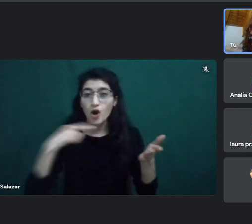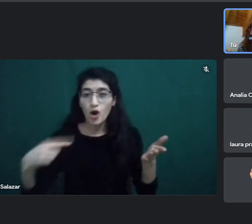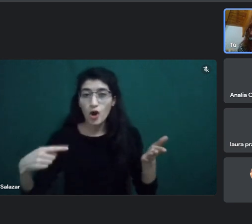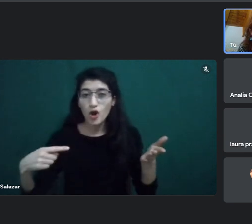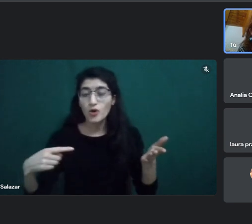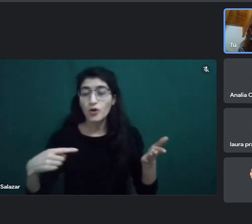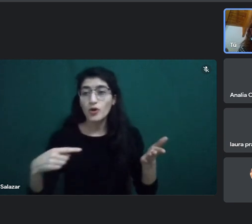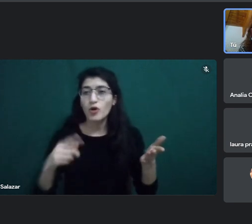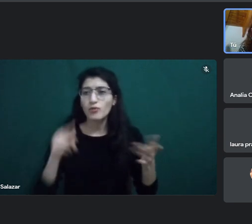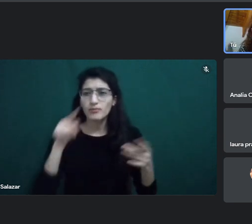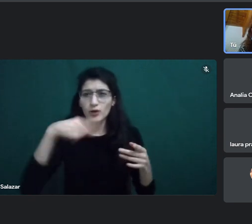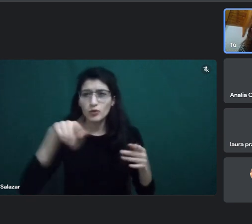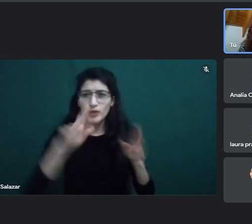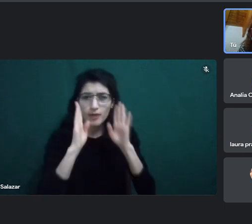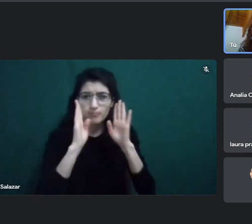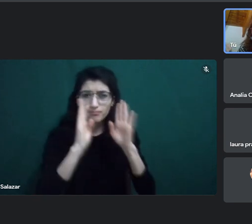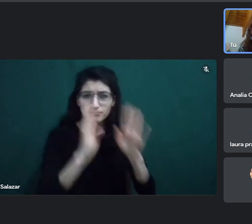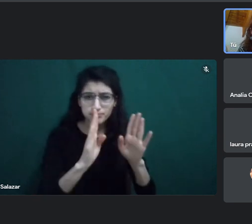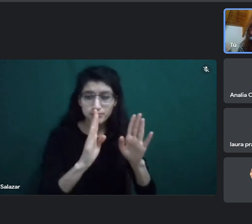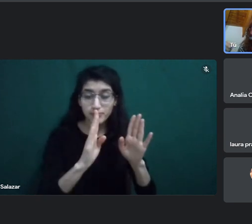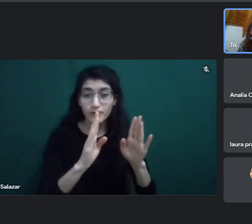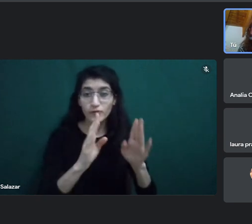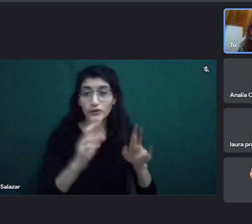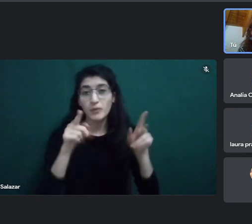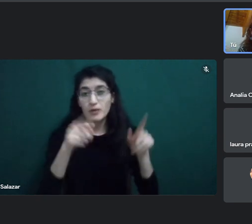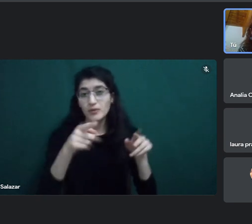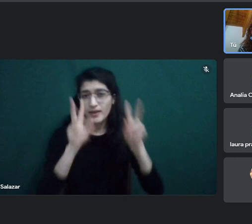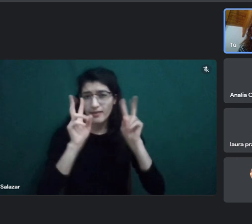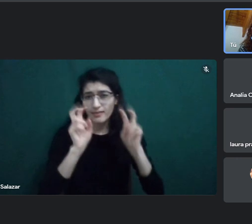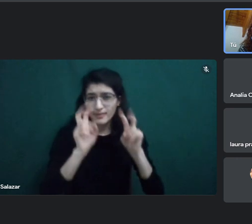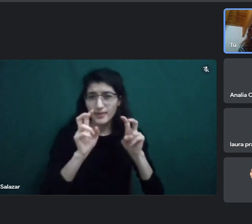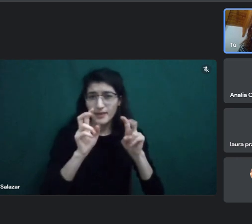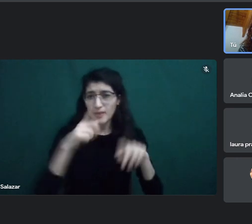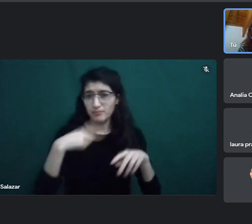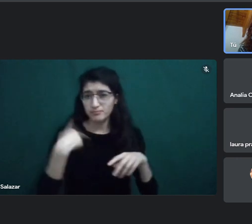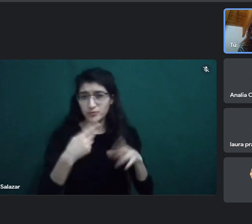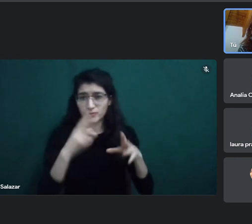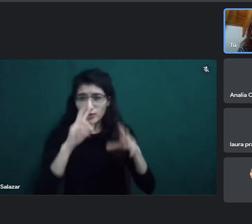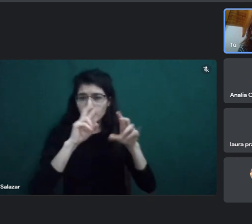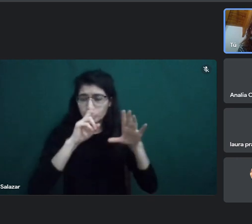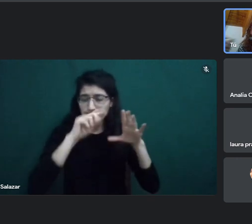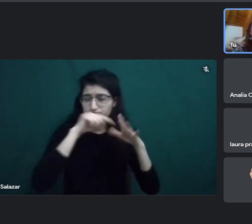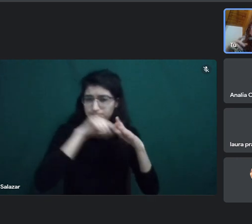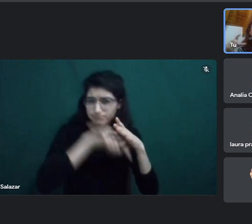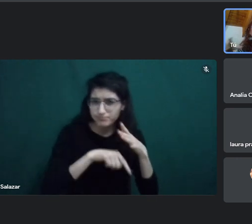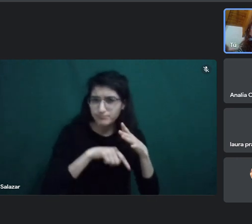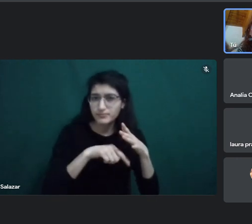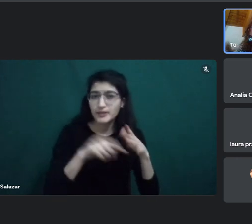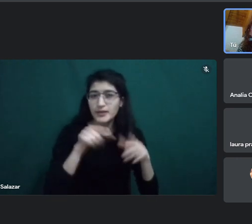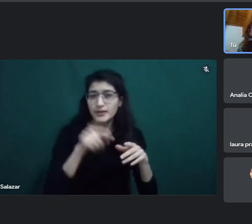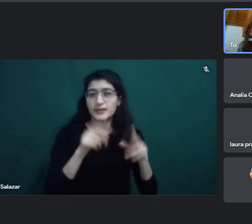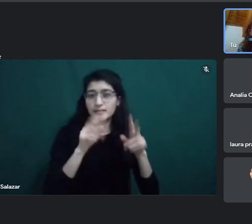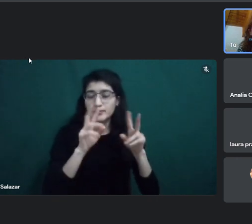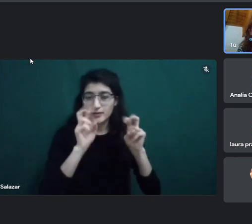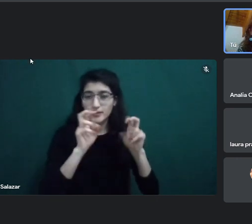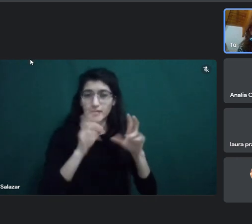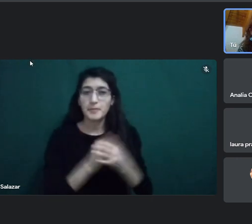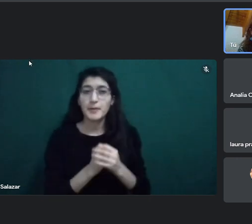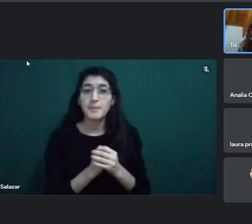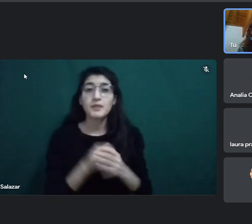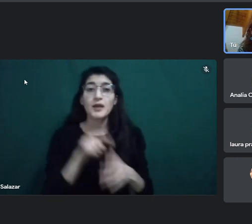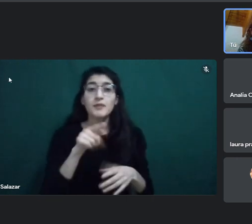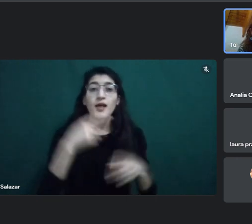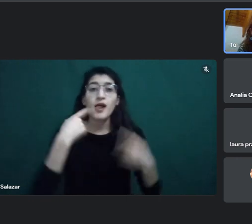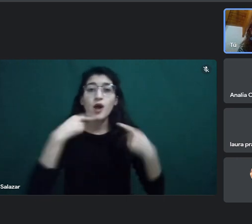los temas que vamos a ver y donde vamos a profundizar en esta etapa del año. Lo que está en rojo son